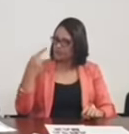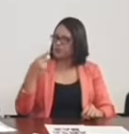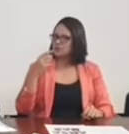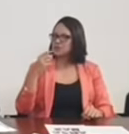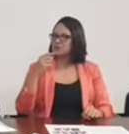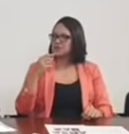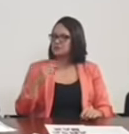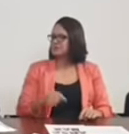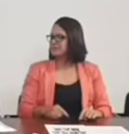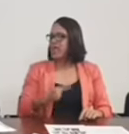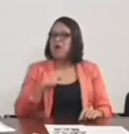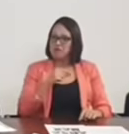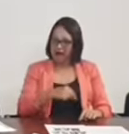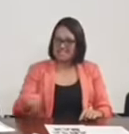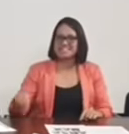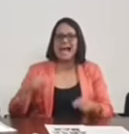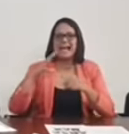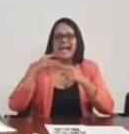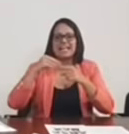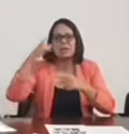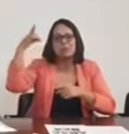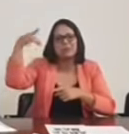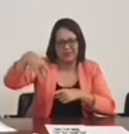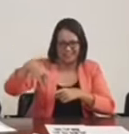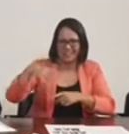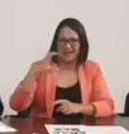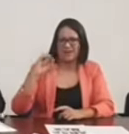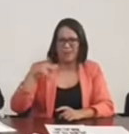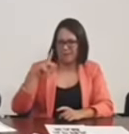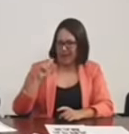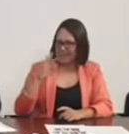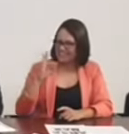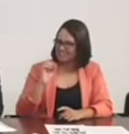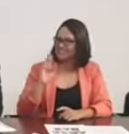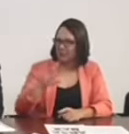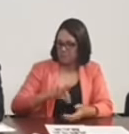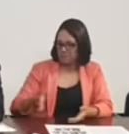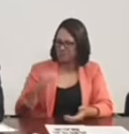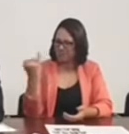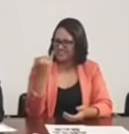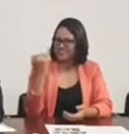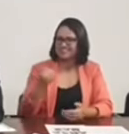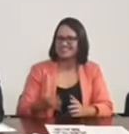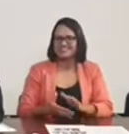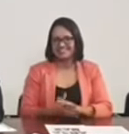eu uso aqui a minha compacto para assinar um documento tão importante como esse.